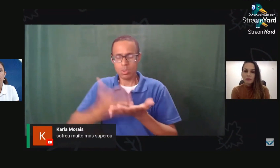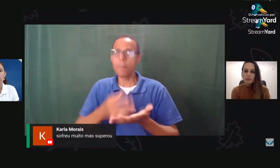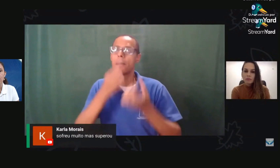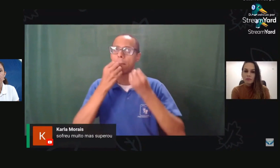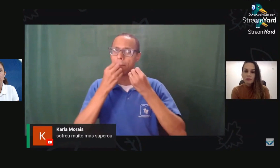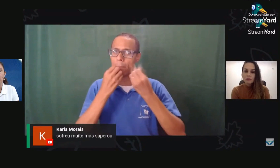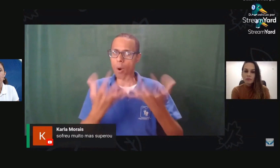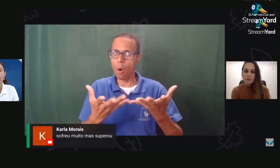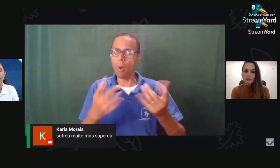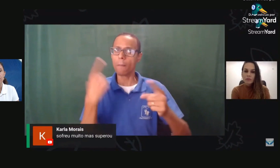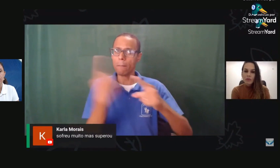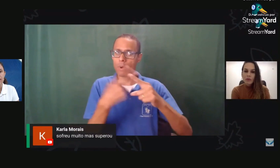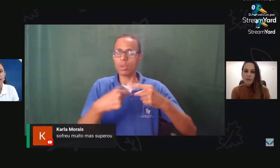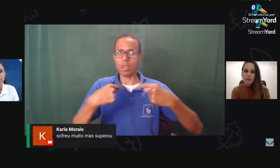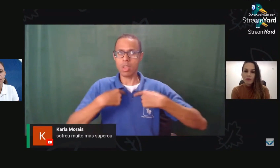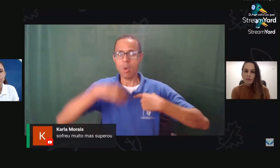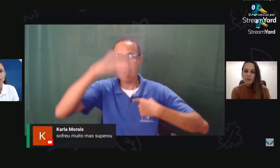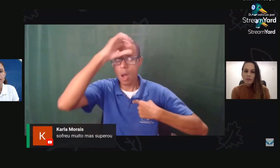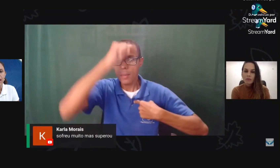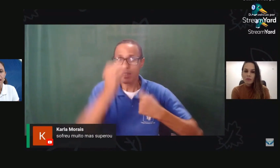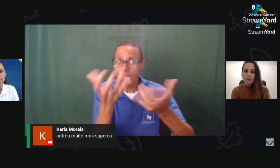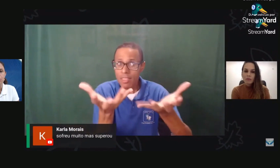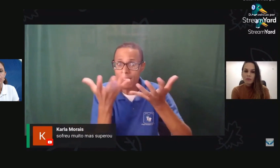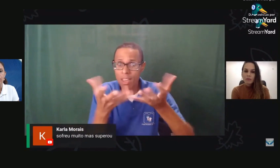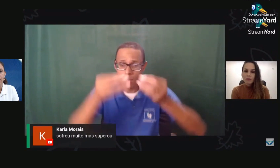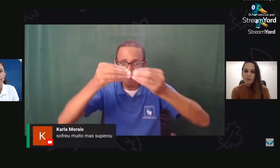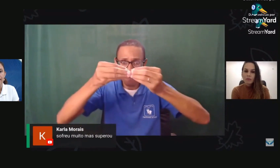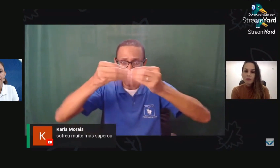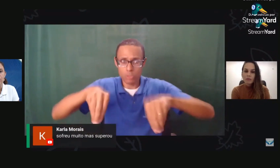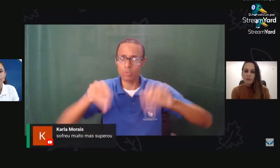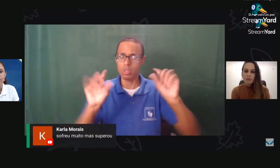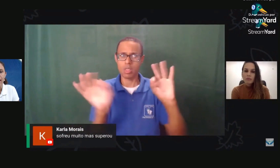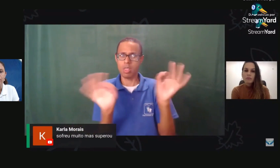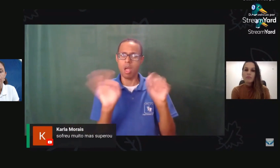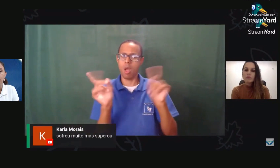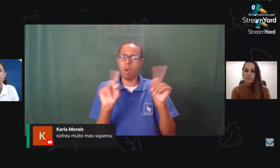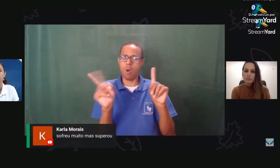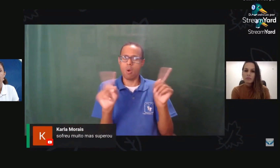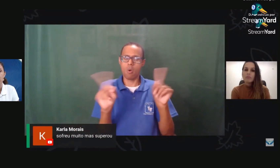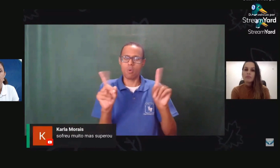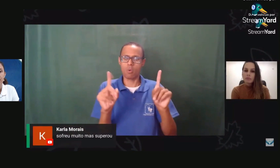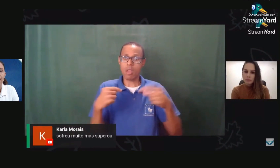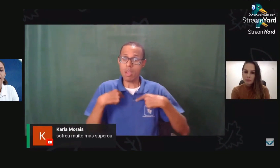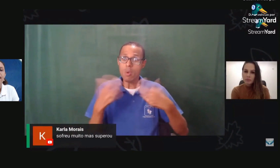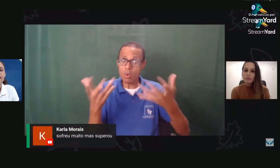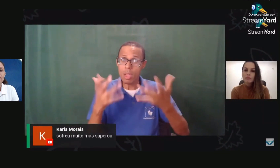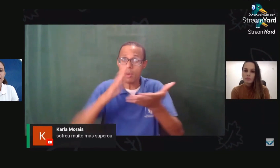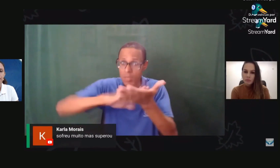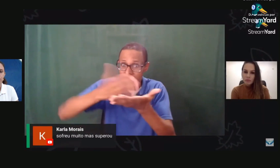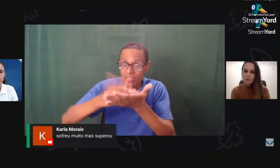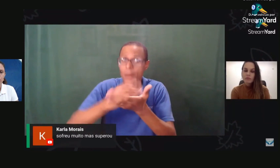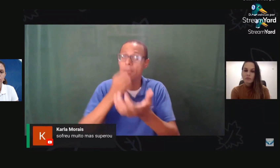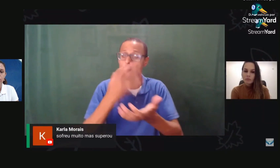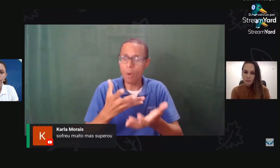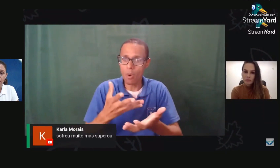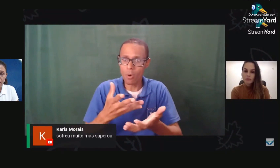Como a gente pode escolher? Olha, eu quero muito ser tradutor e intérprete porque eu quero aprender de fato, não quero prejudicar, né, a pessoa surda, eu quero